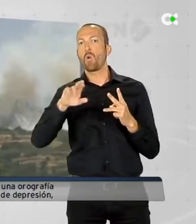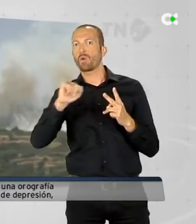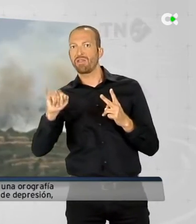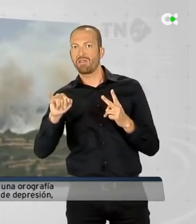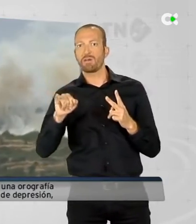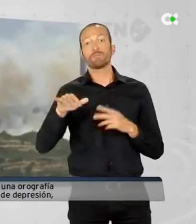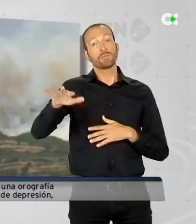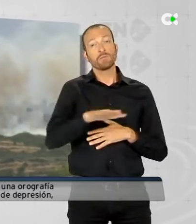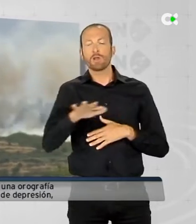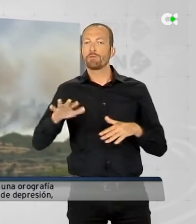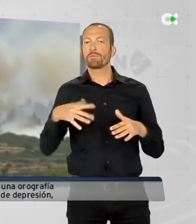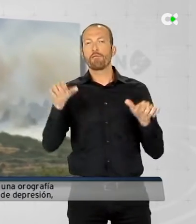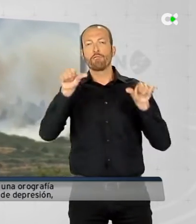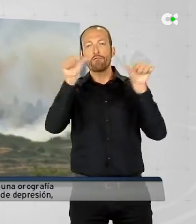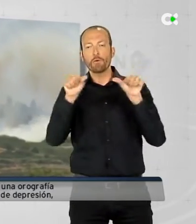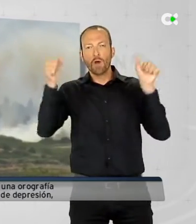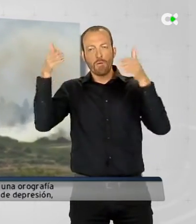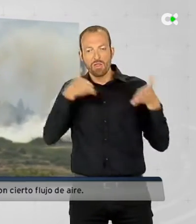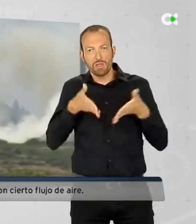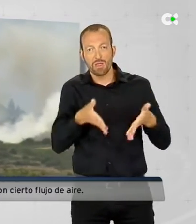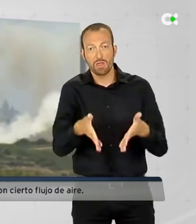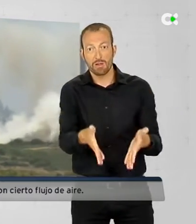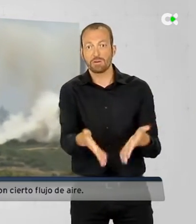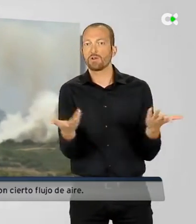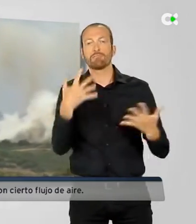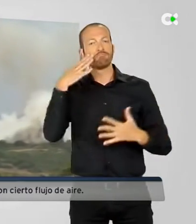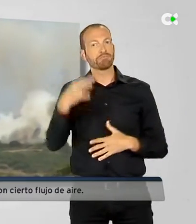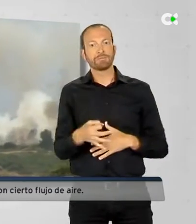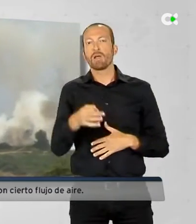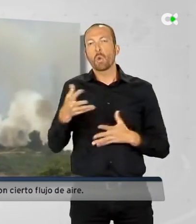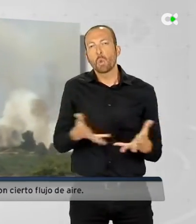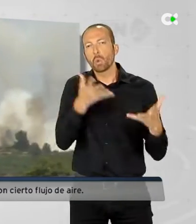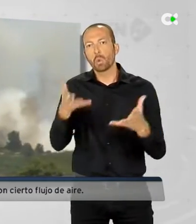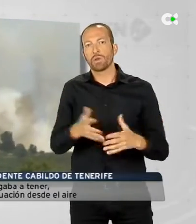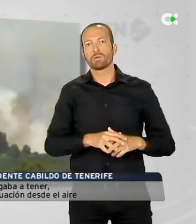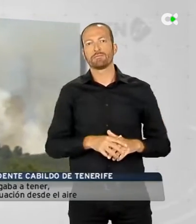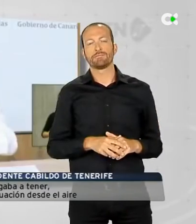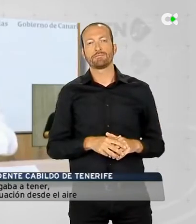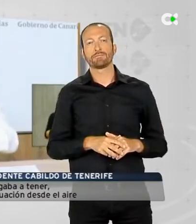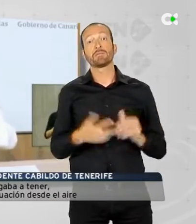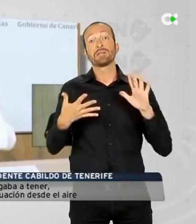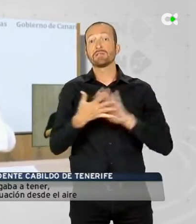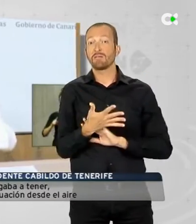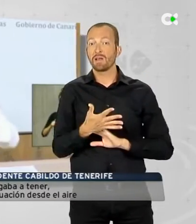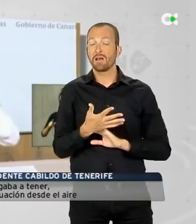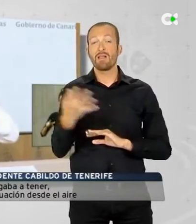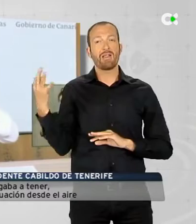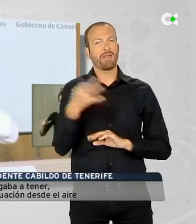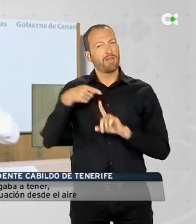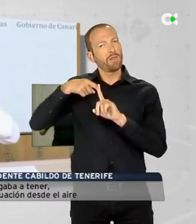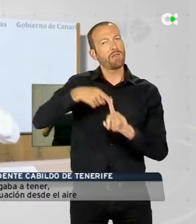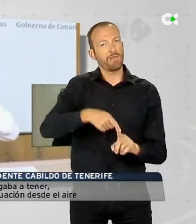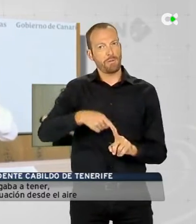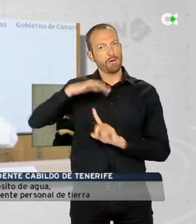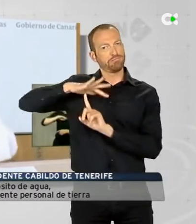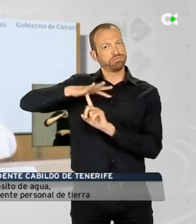una orografía en forma de depresión de barrancos y con cierto flujo de aire. Nos obligaba a tener no solo una actuación desde el